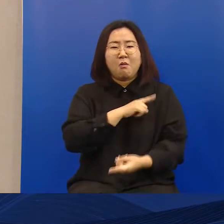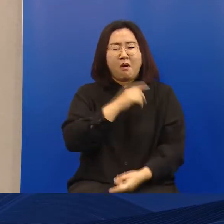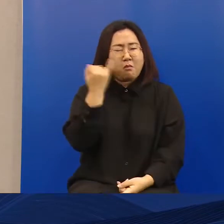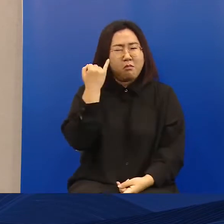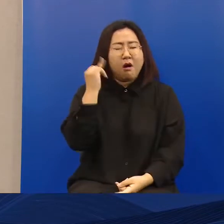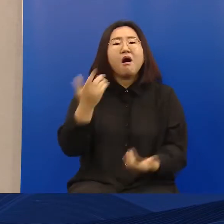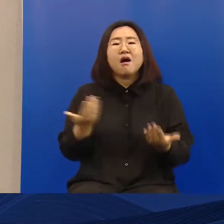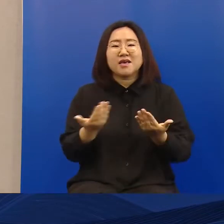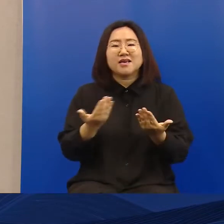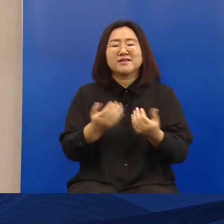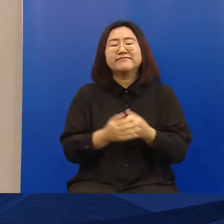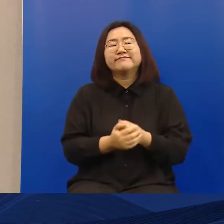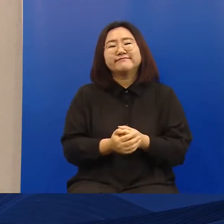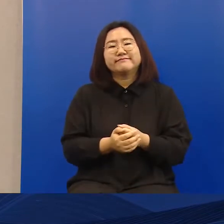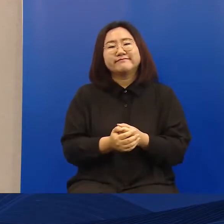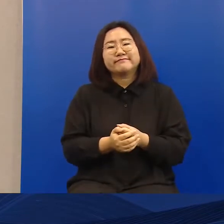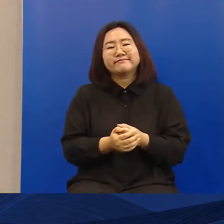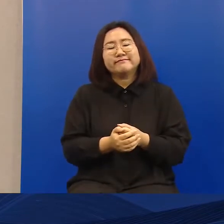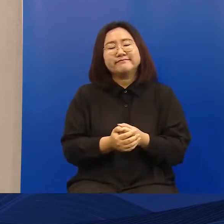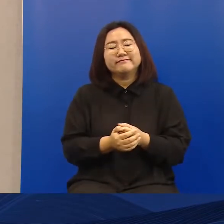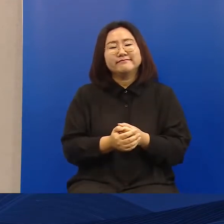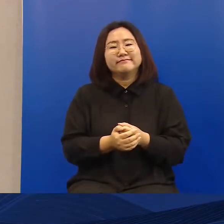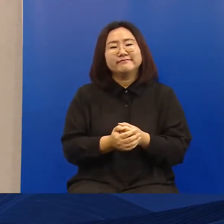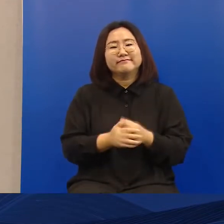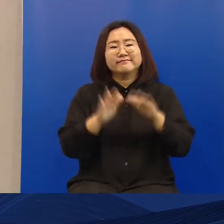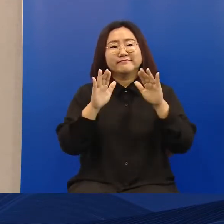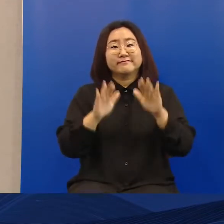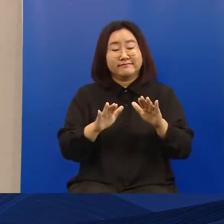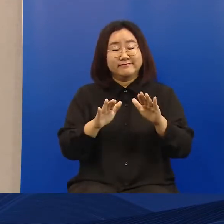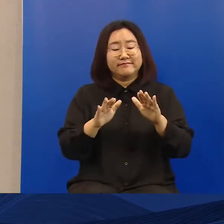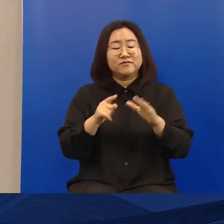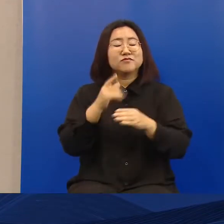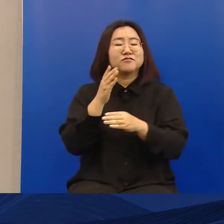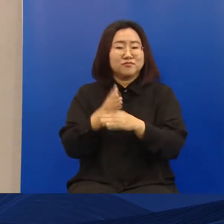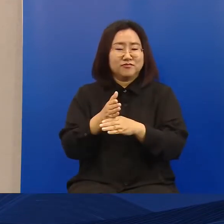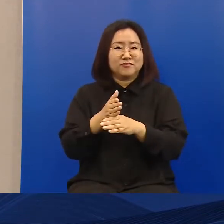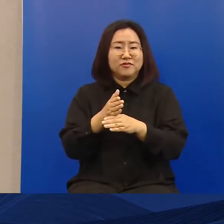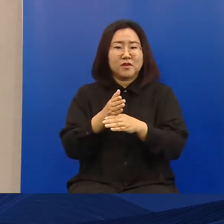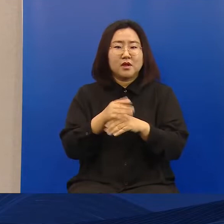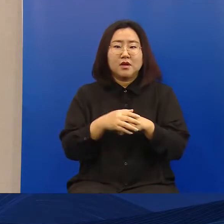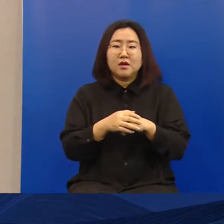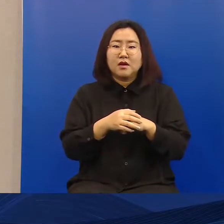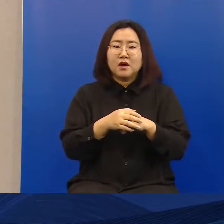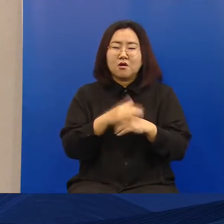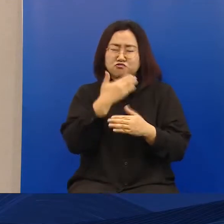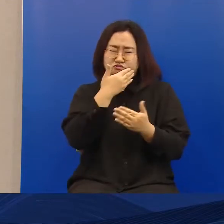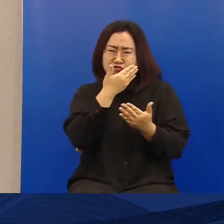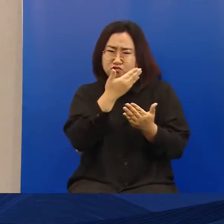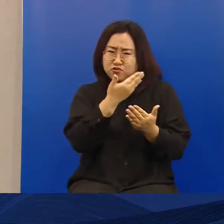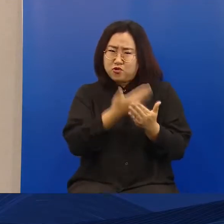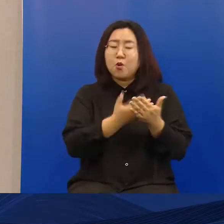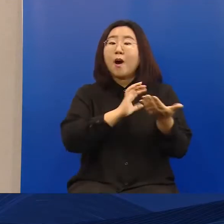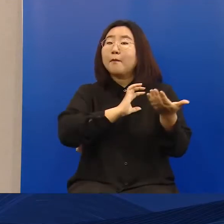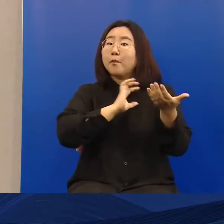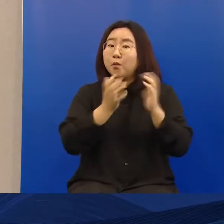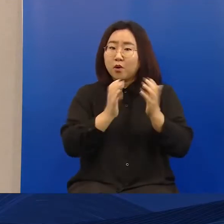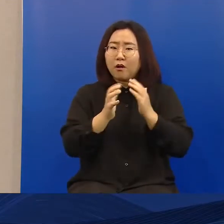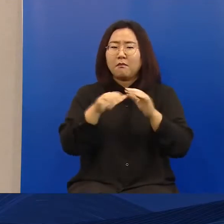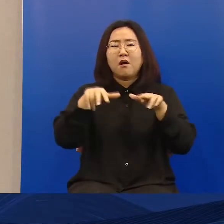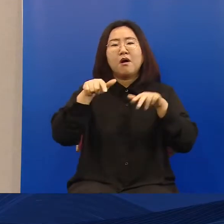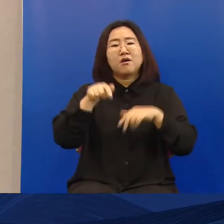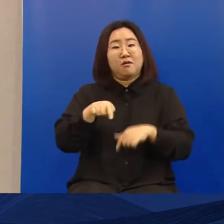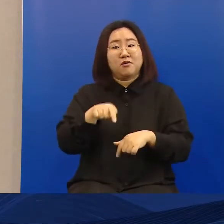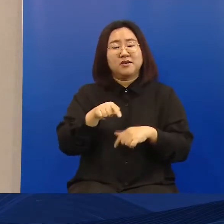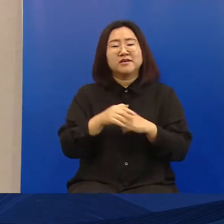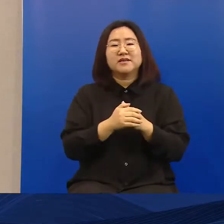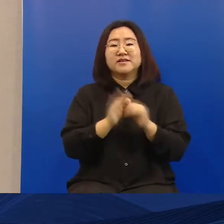획기적인 일이라고 생각이 됩니다. 오늘 그런 가운데서 참으로 중요한 포럼이